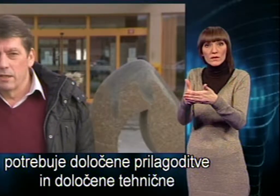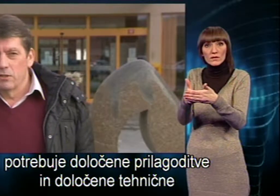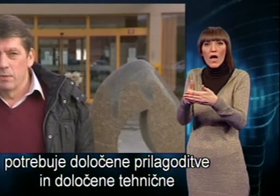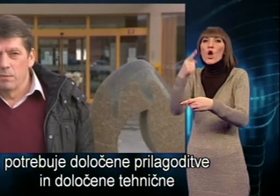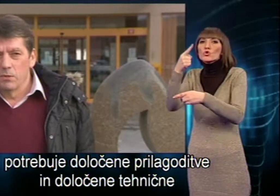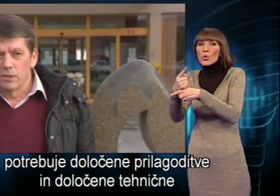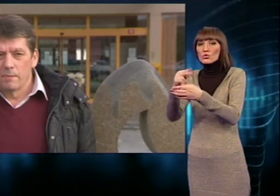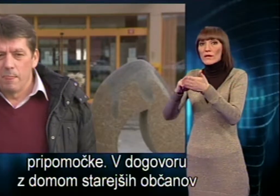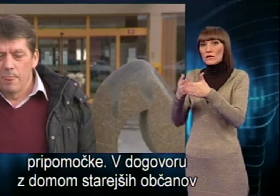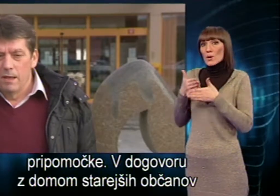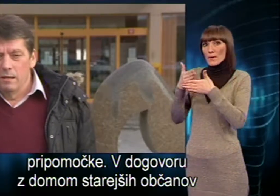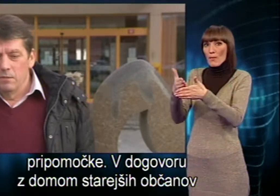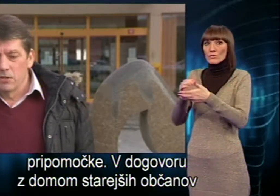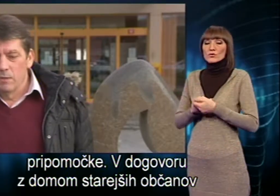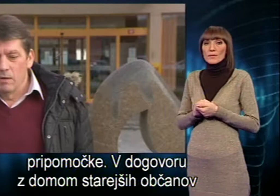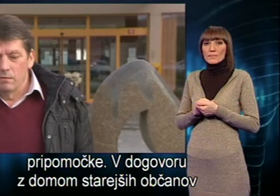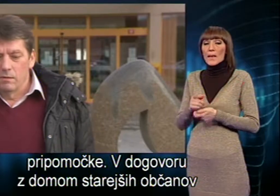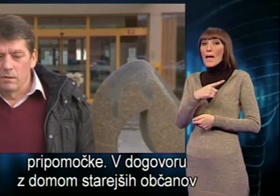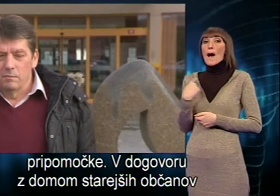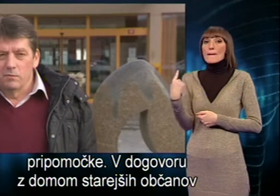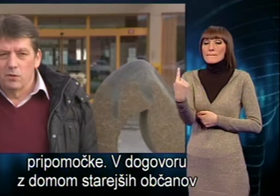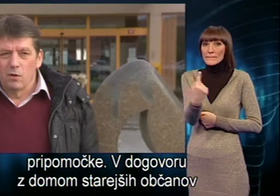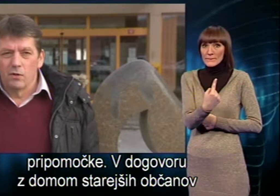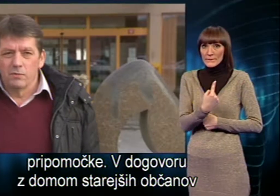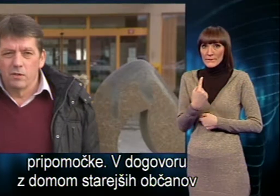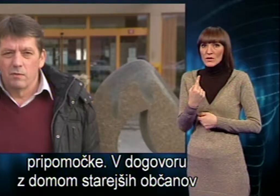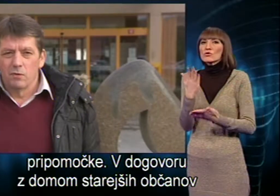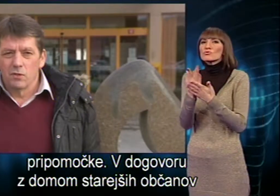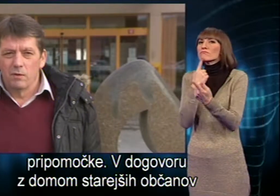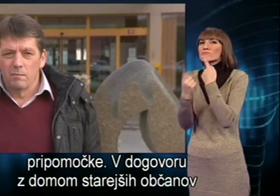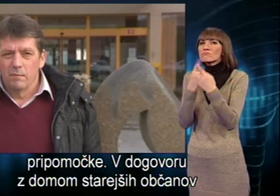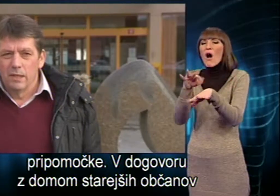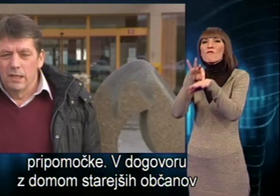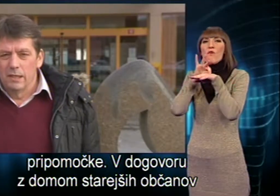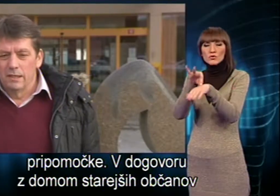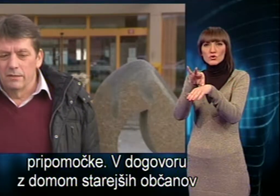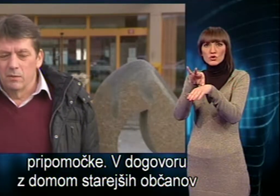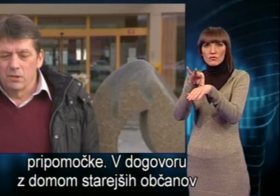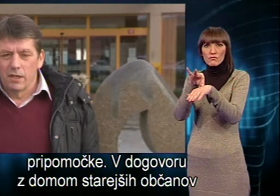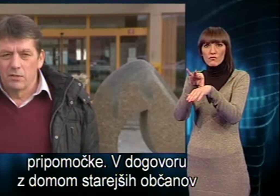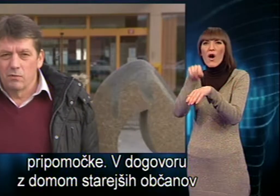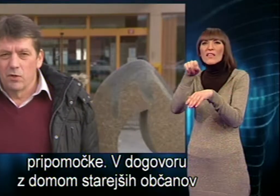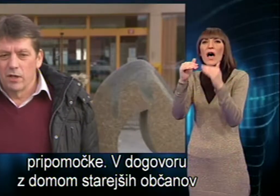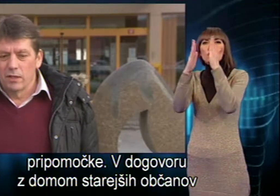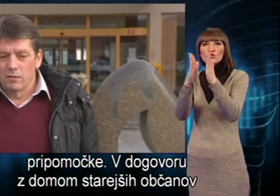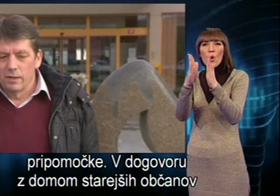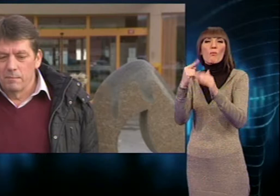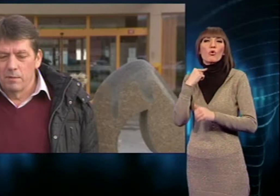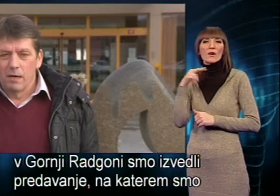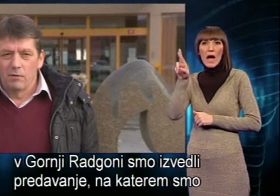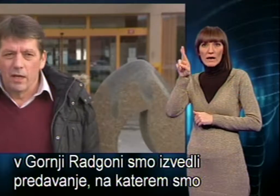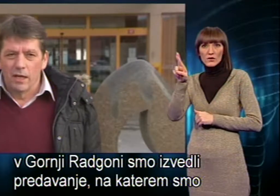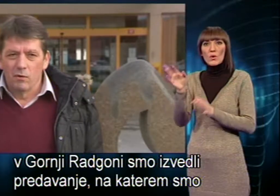določene tehnične pripomočke. Mi smo v dogovoru z vodstvom Doma starejših v Gornji